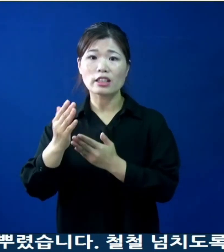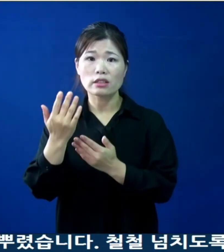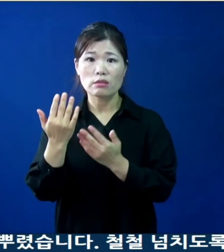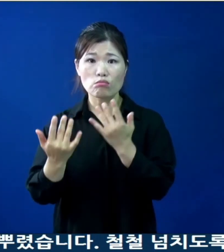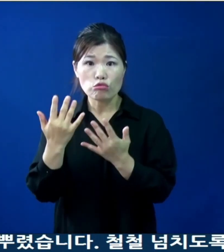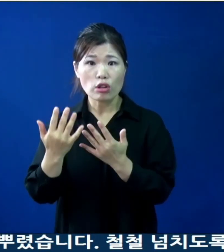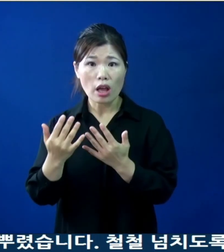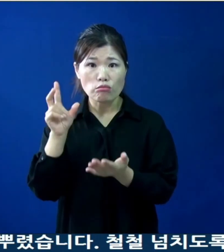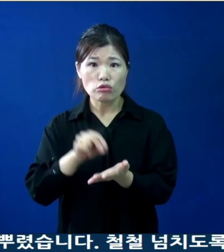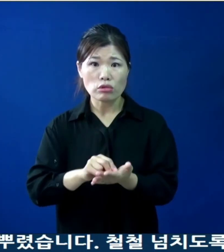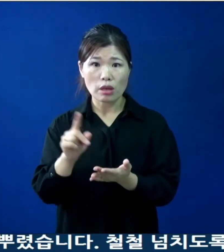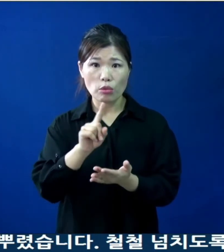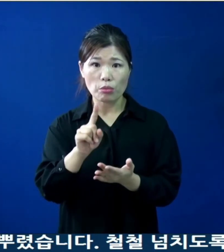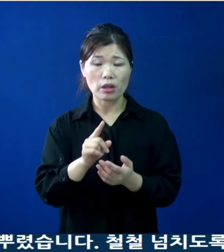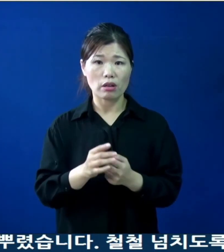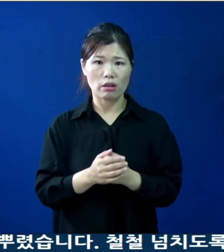뭐였습니까?